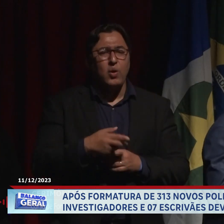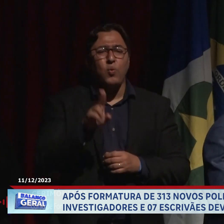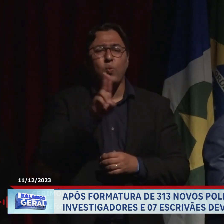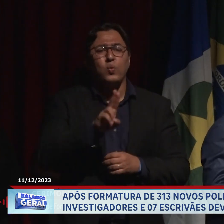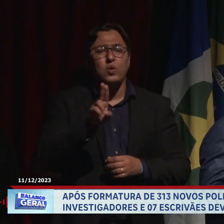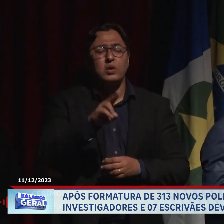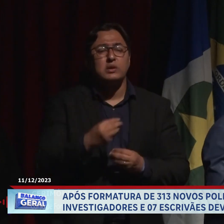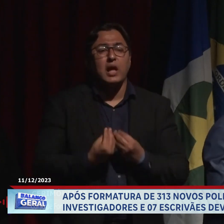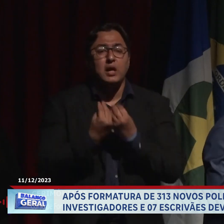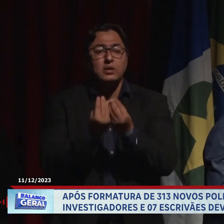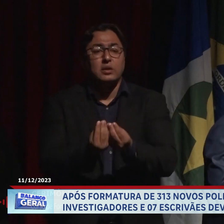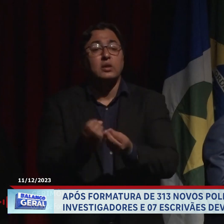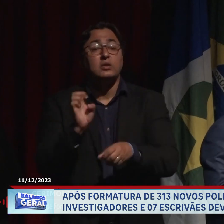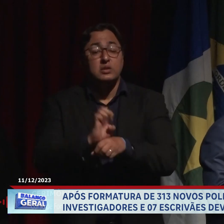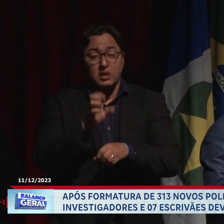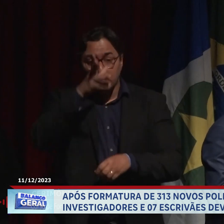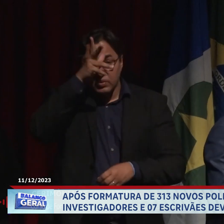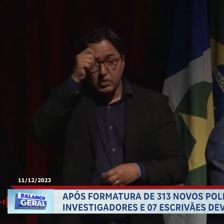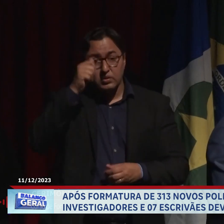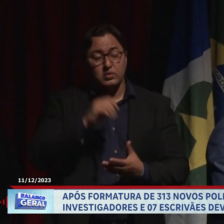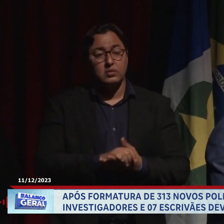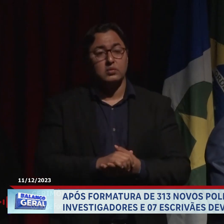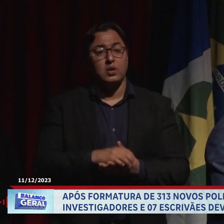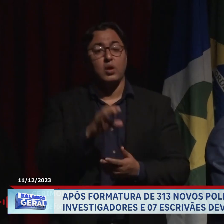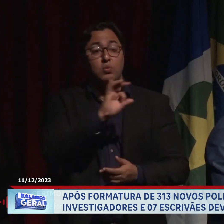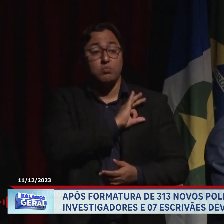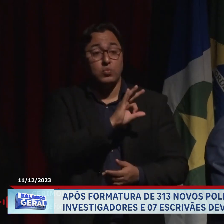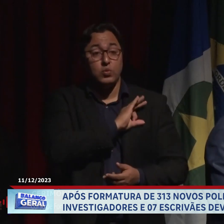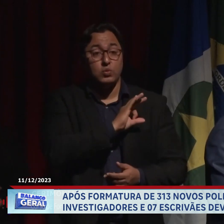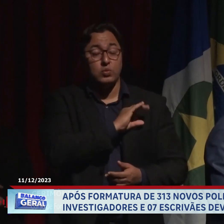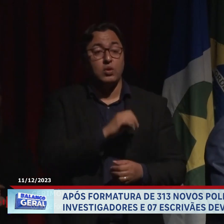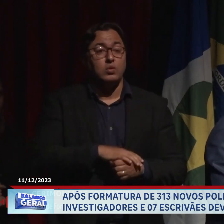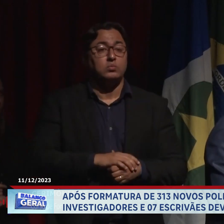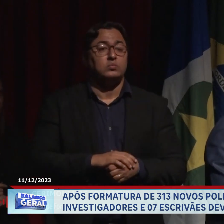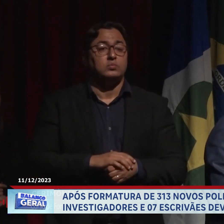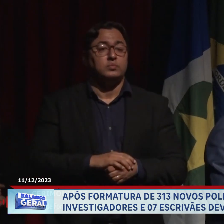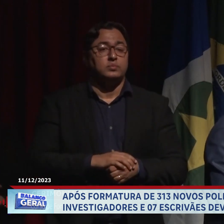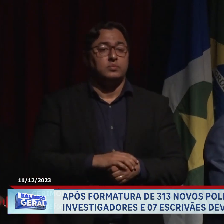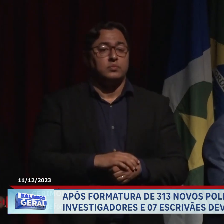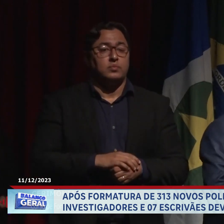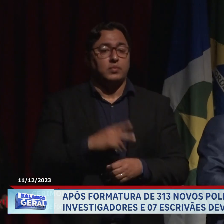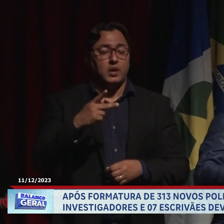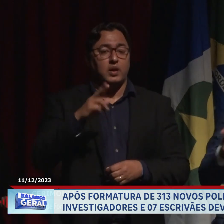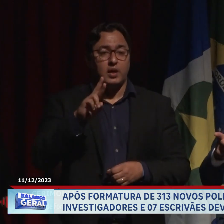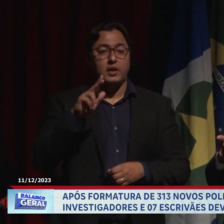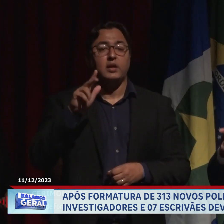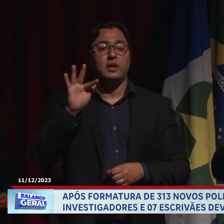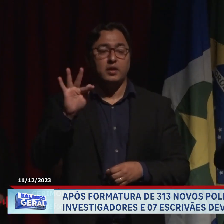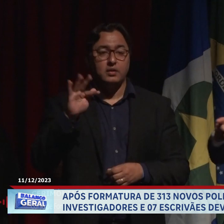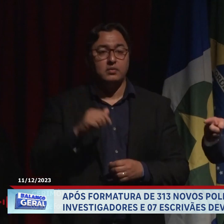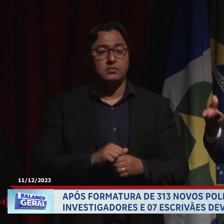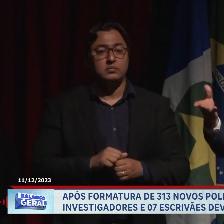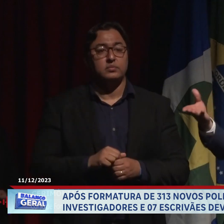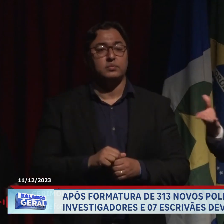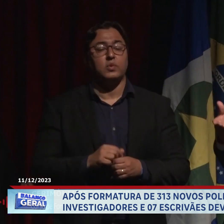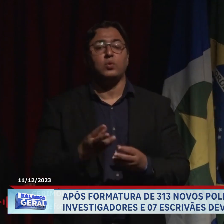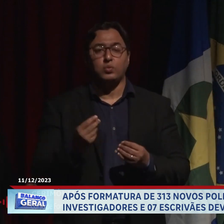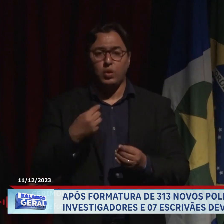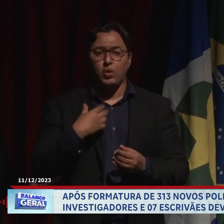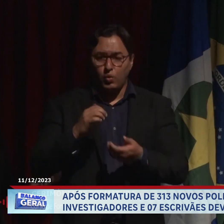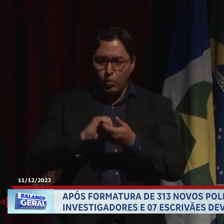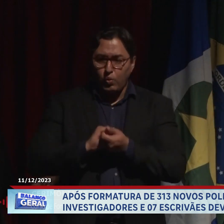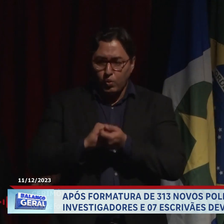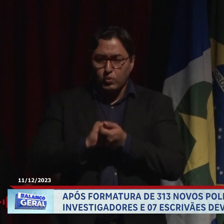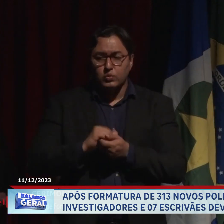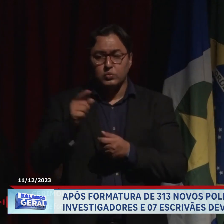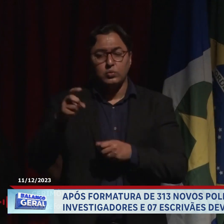que foram dadas ao estádio de Mato Grosso pela Polícia Rodoviária Federal nós estamos lá se eu não me engano cumprimenta ali